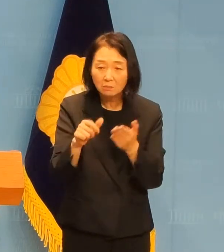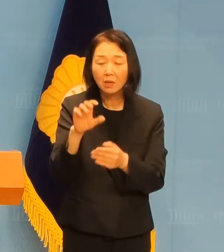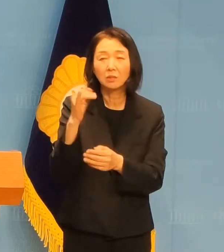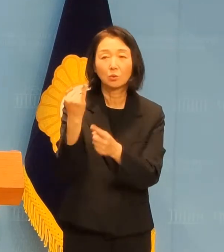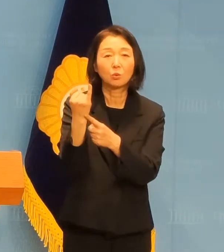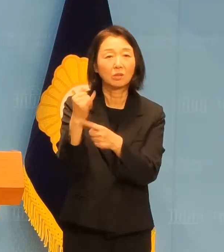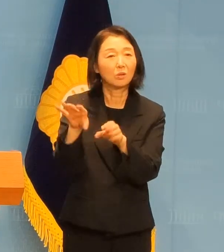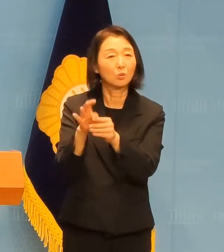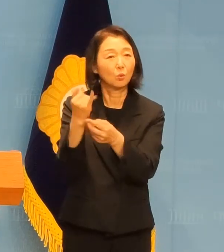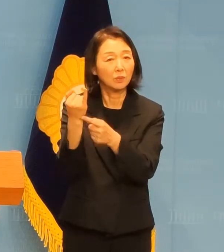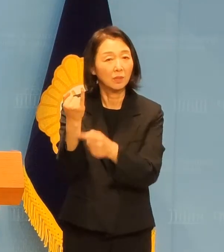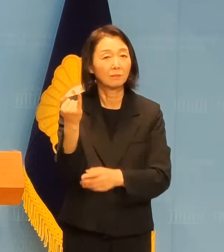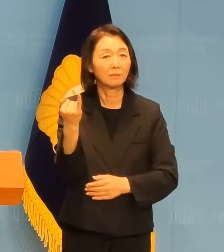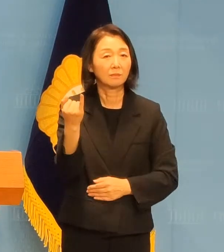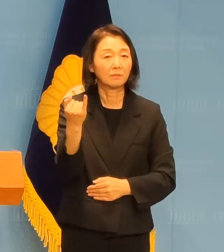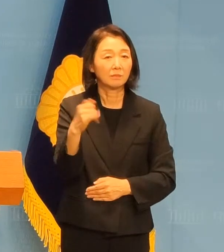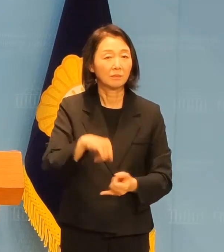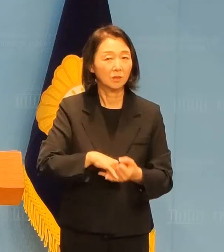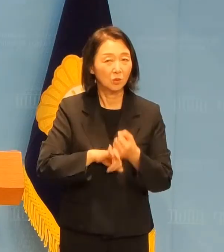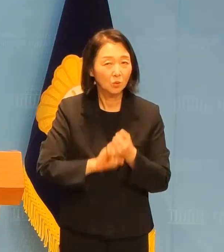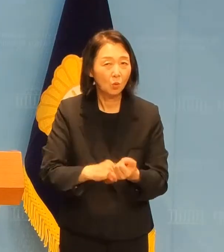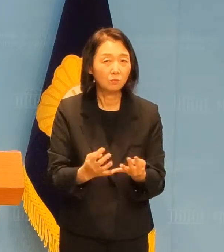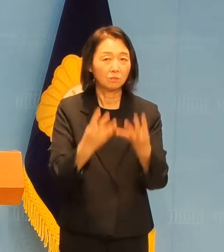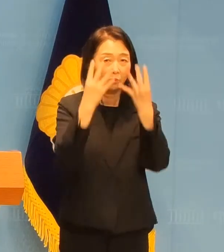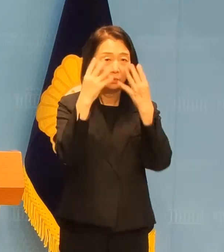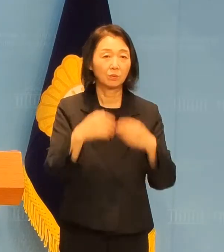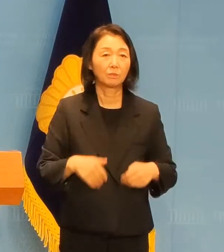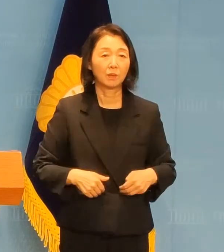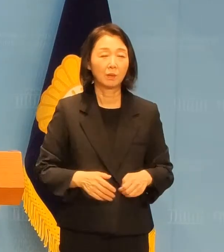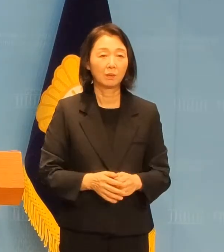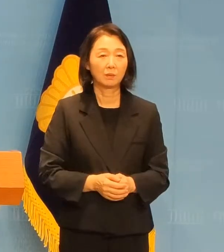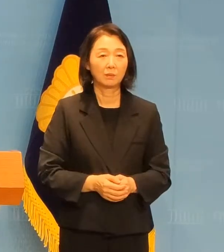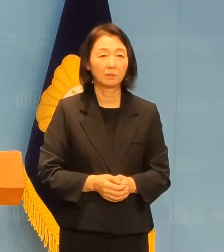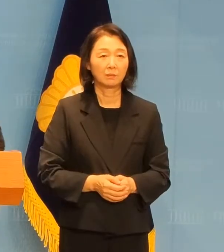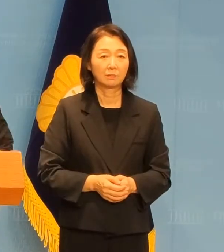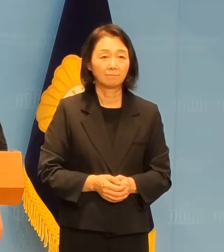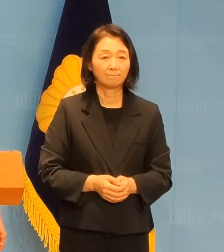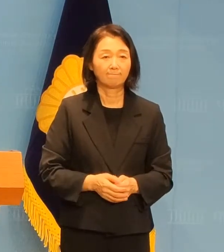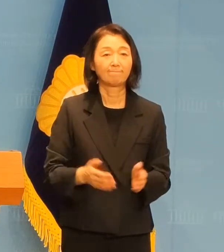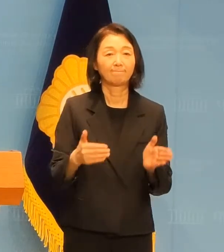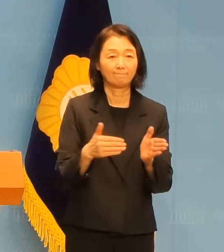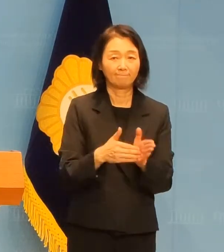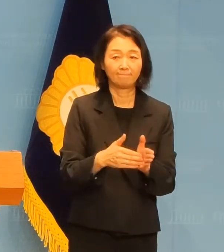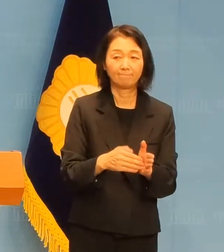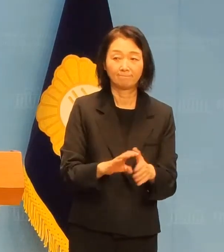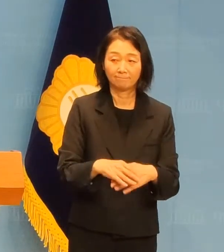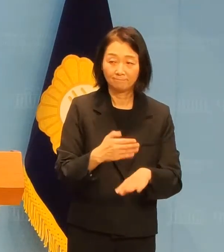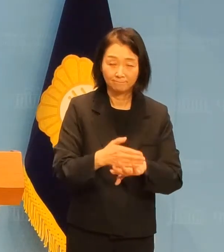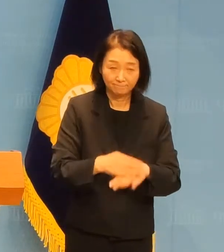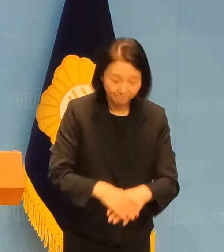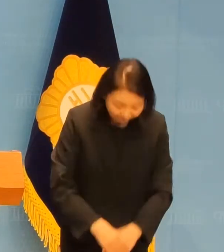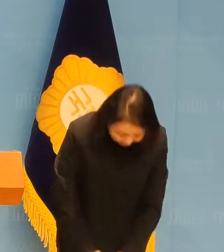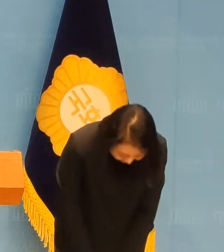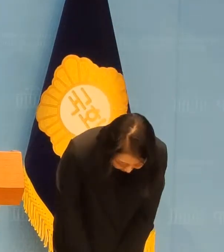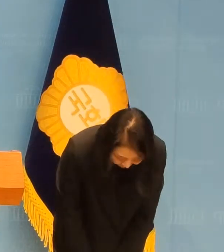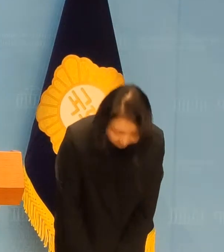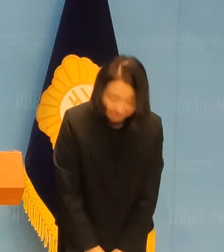통일교 총재 또한 반드시 구속시켜야 마땅합니다. 이상입니다.